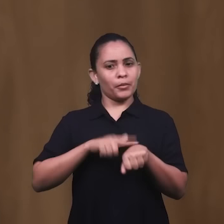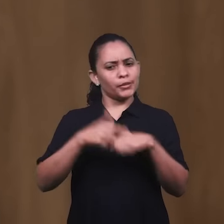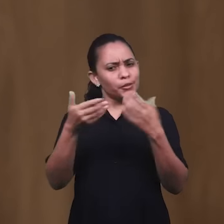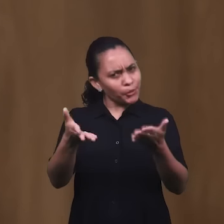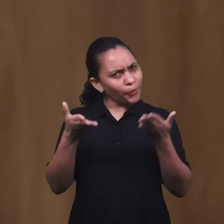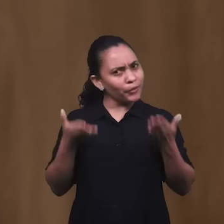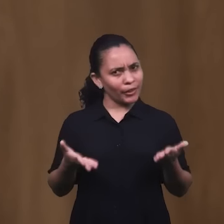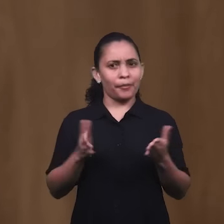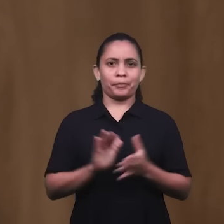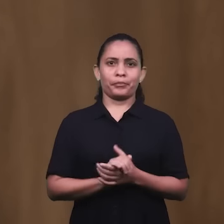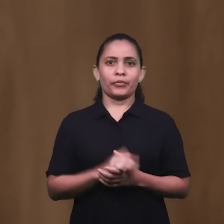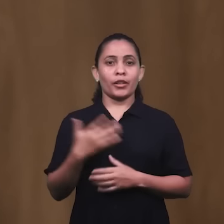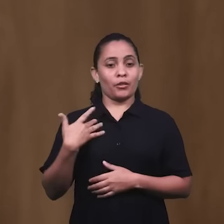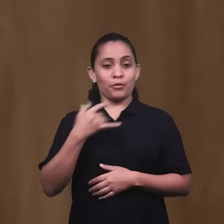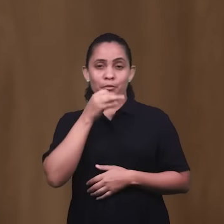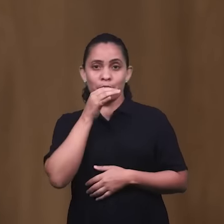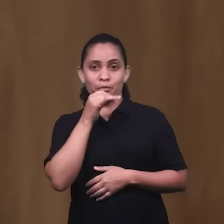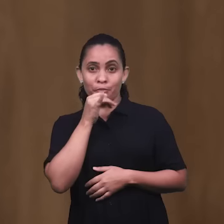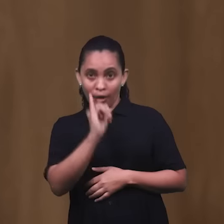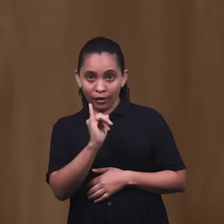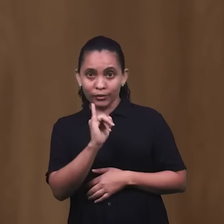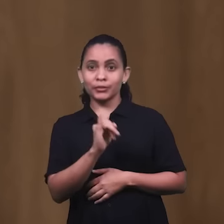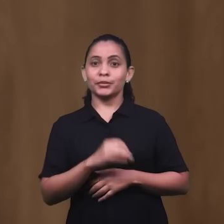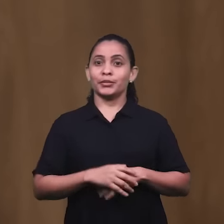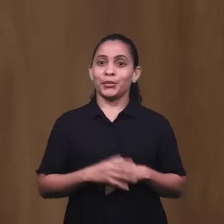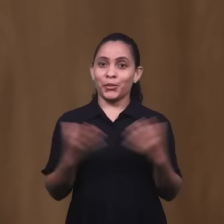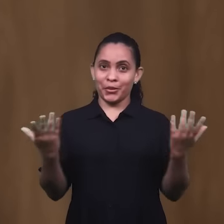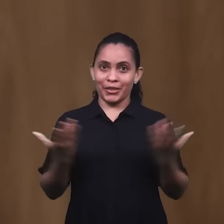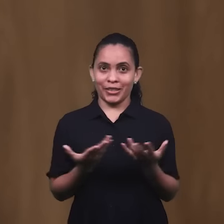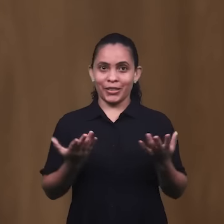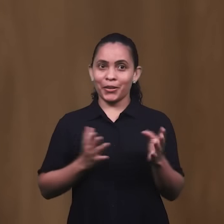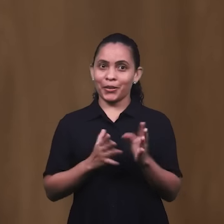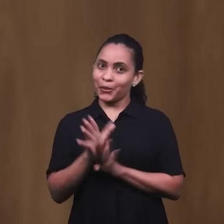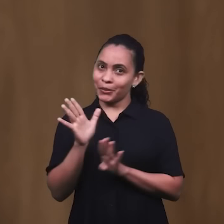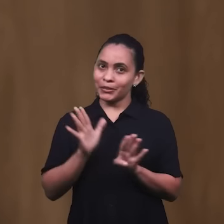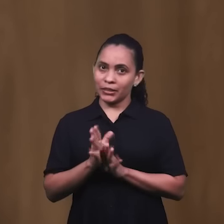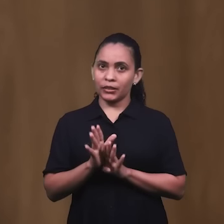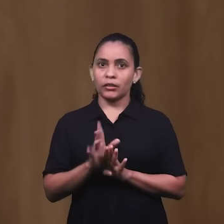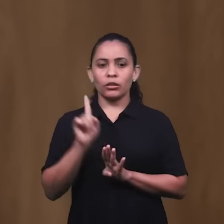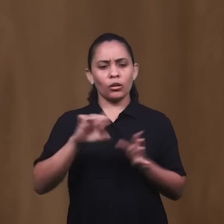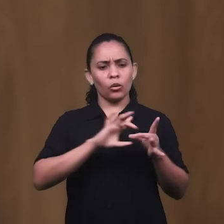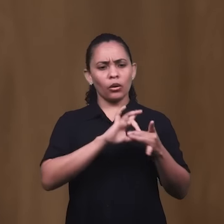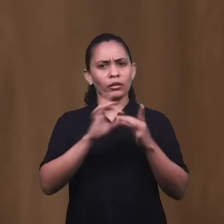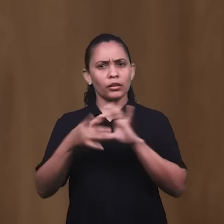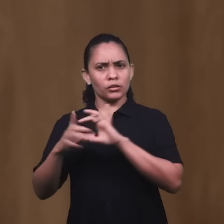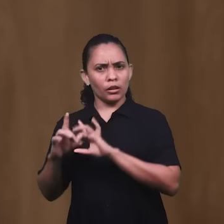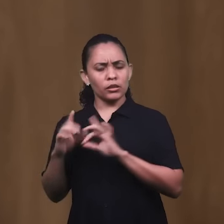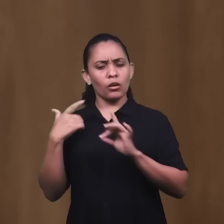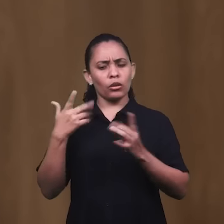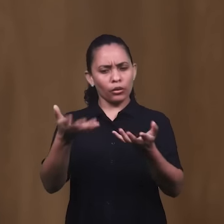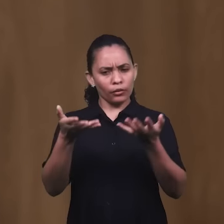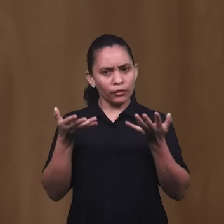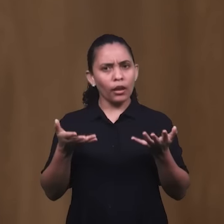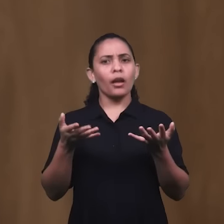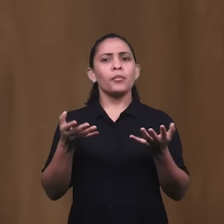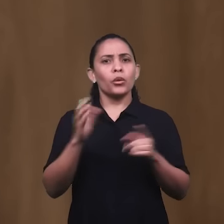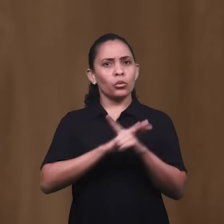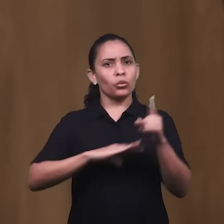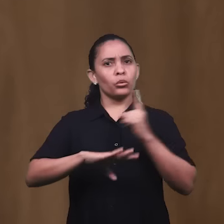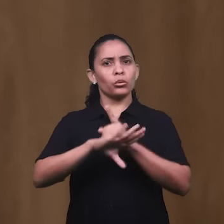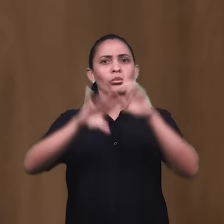convidar. Então, a dica que eu daria, assim, resumidamente falando, é contextualizar o que é. Então, eu quero convidar você para um